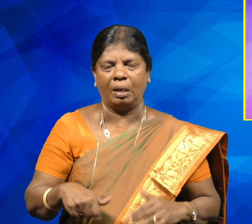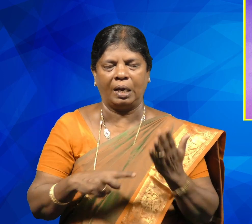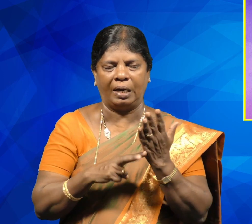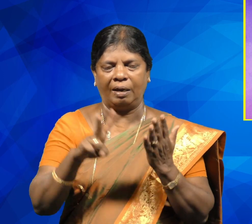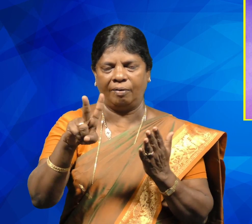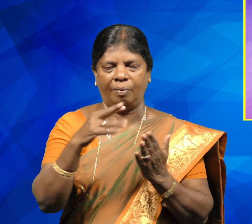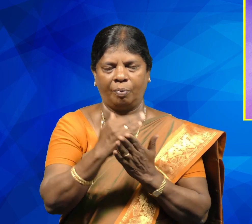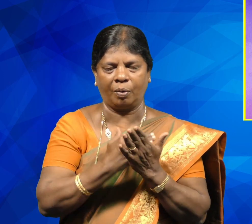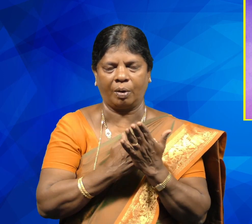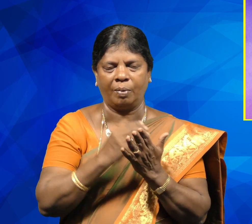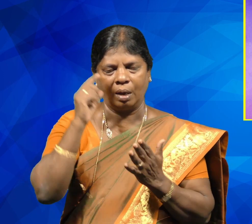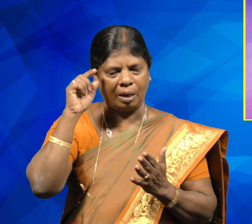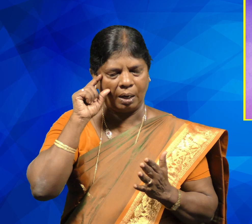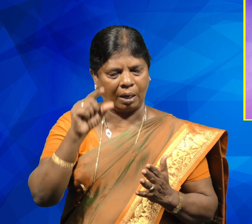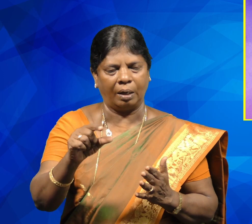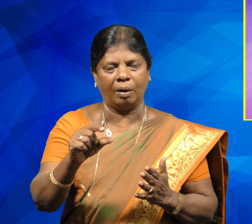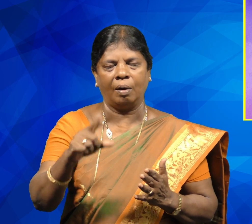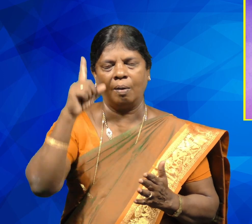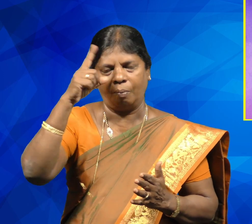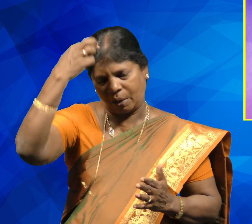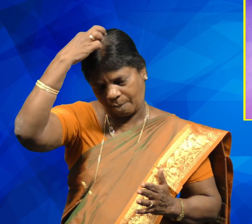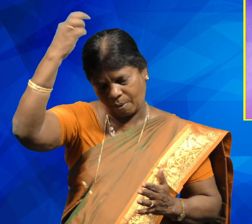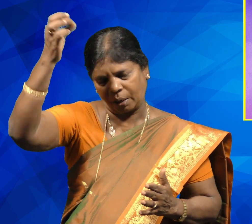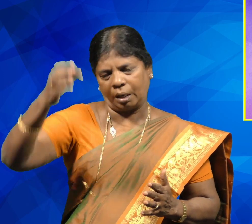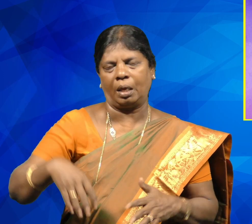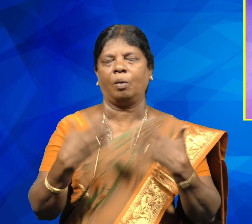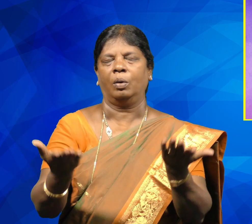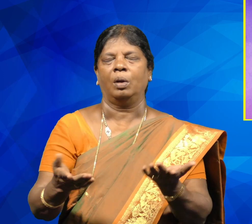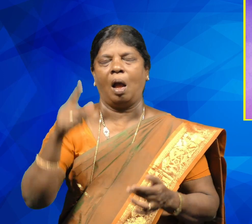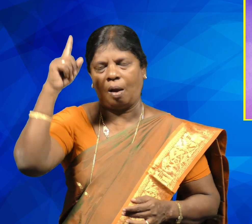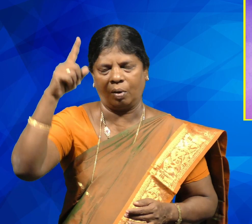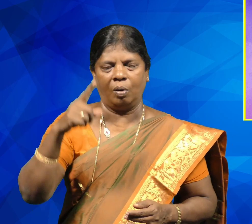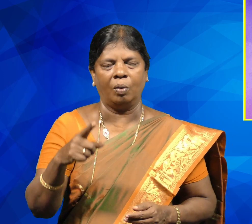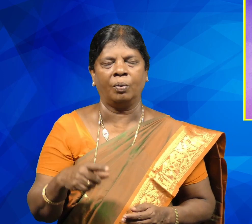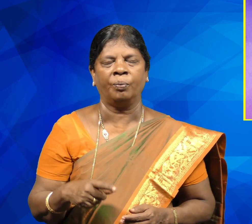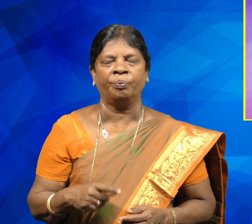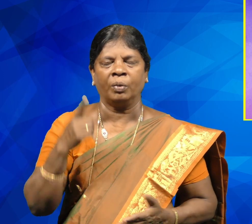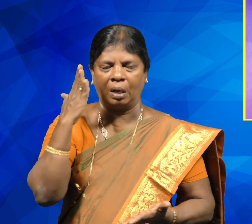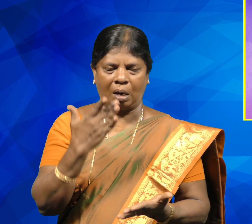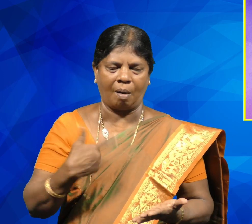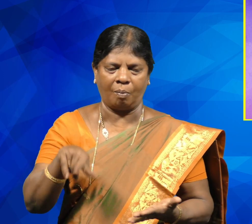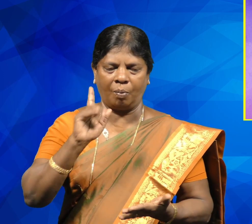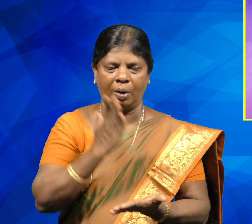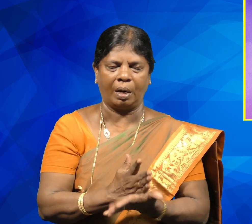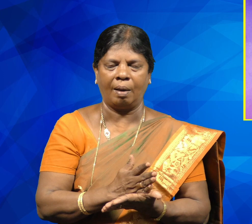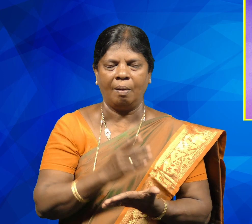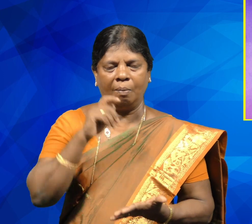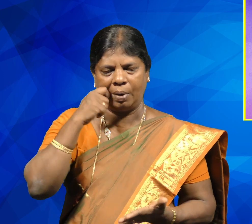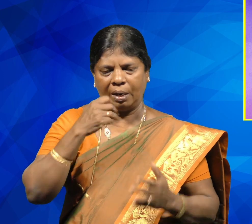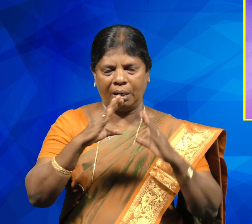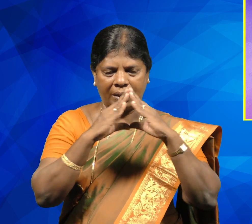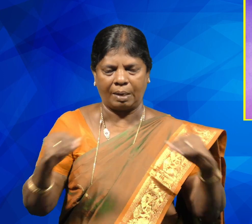செய்யும். இந்த நிகழ்ச்சியை கேட்டவர்களுக்கு அப்பேற்பட்ட பெரிய பாக்கியத்தை கொடுத்து அதோடு கூட உம்மை